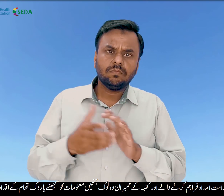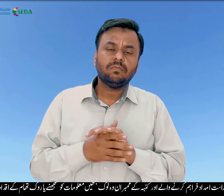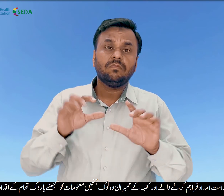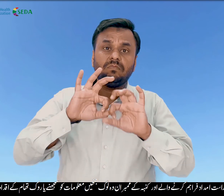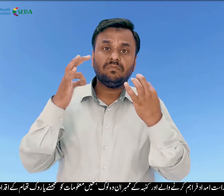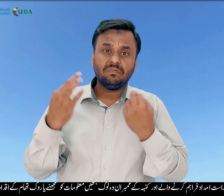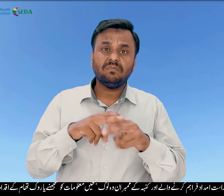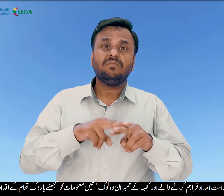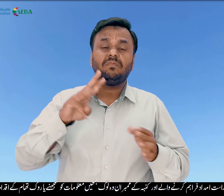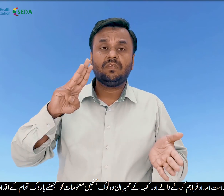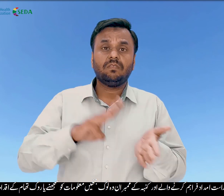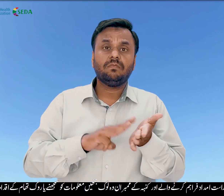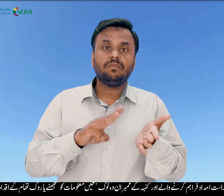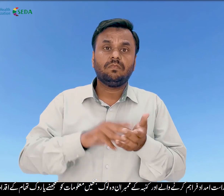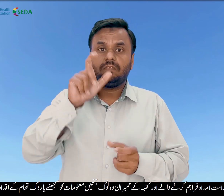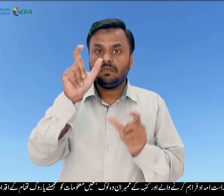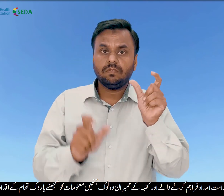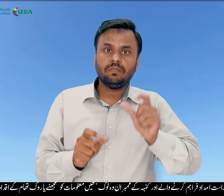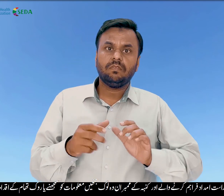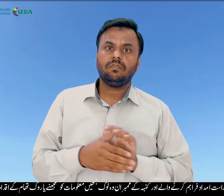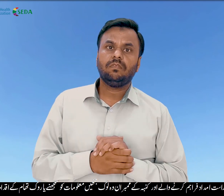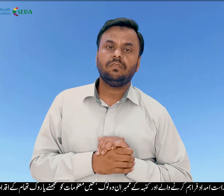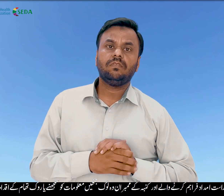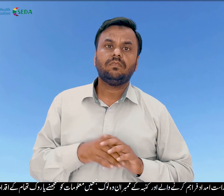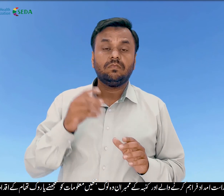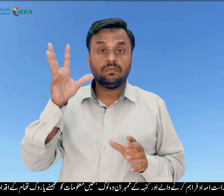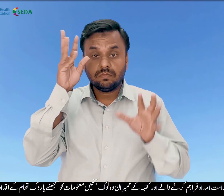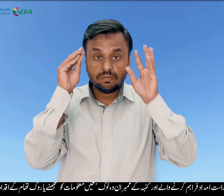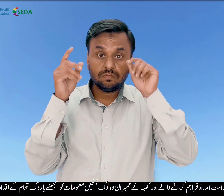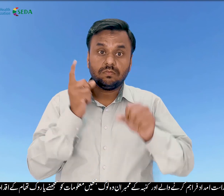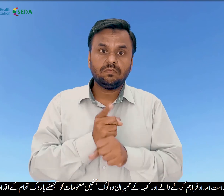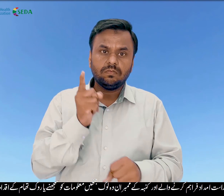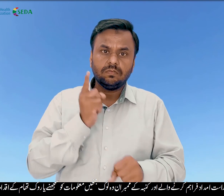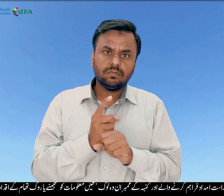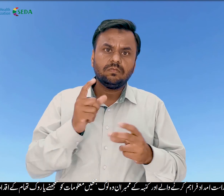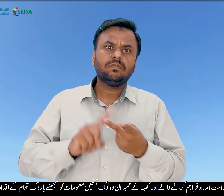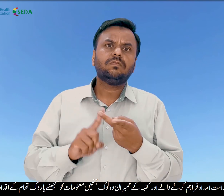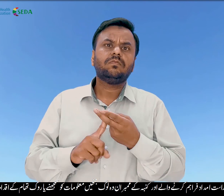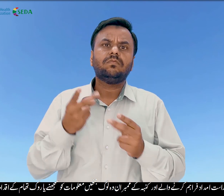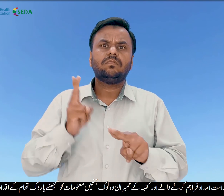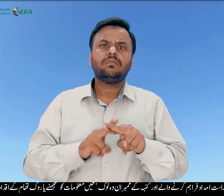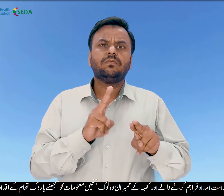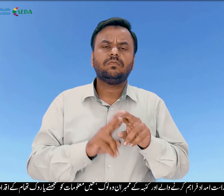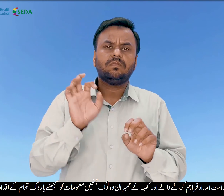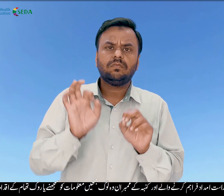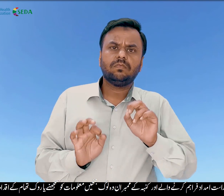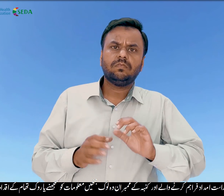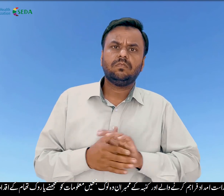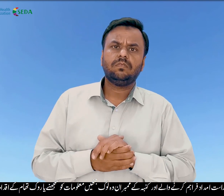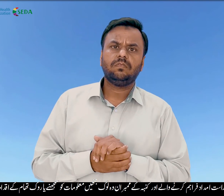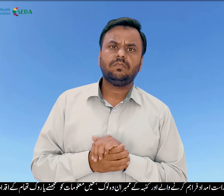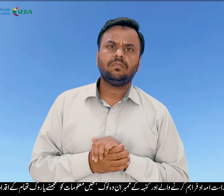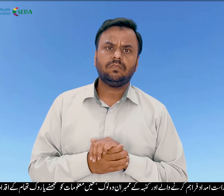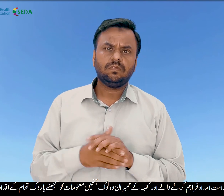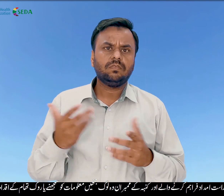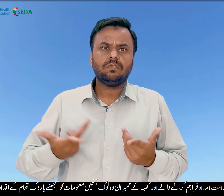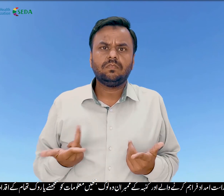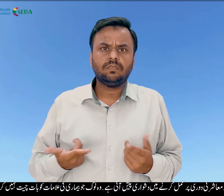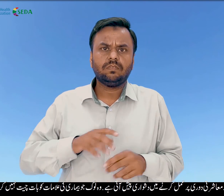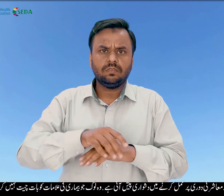اور کنبے کے ممبران، وہ لوگ جنہیں معلومات کو سمجھنے یا روک تھام کے اقدامات جیسے